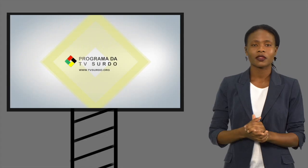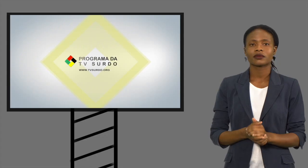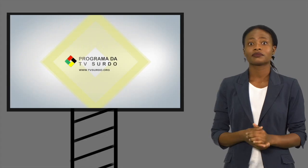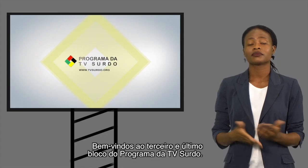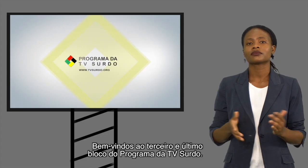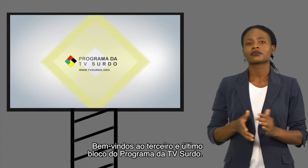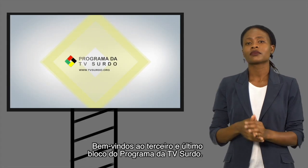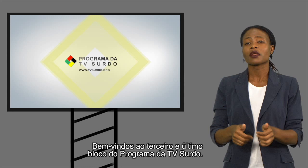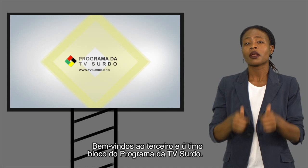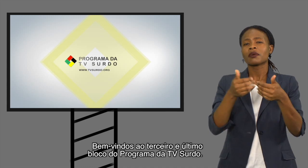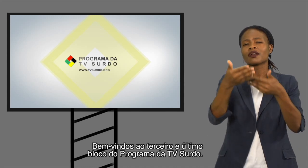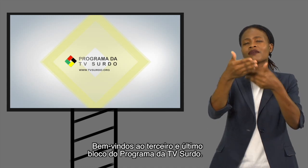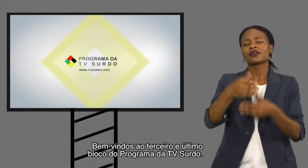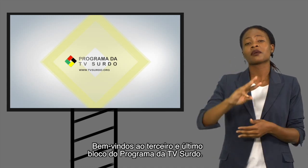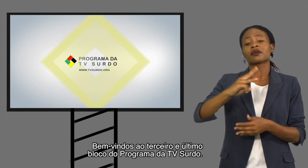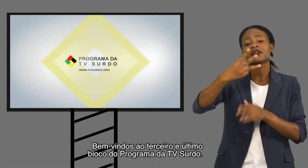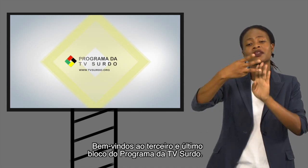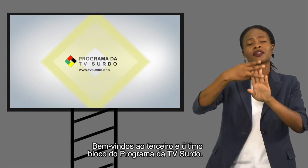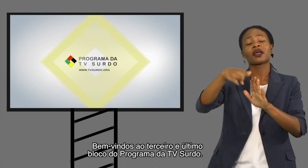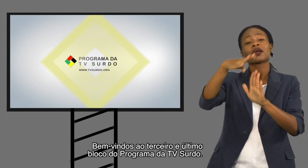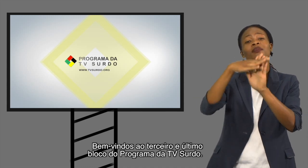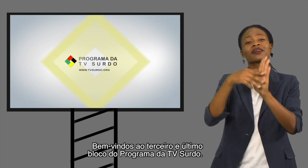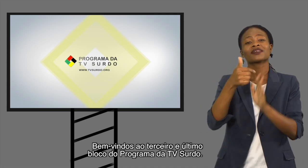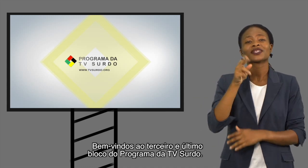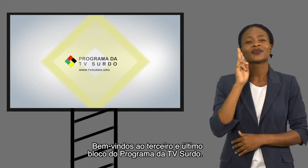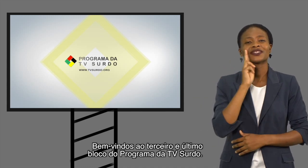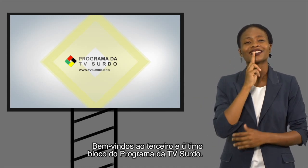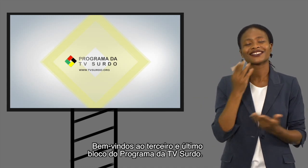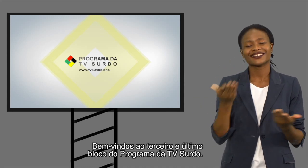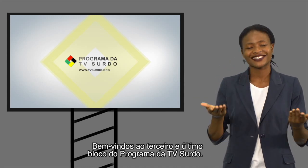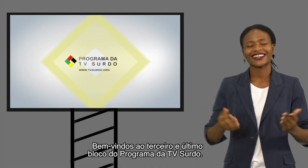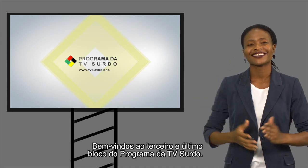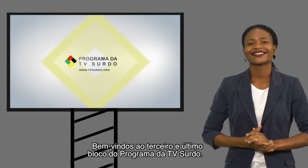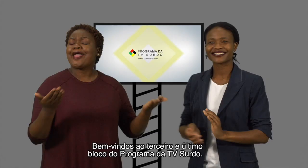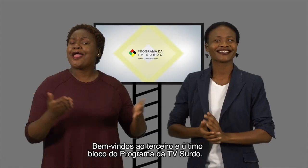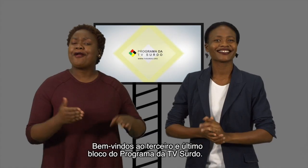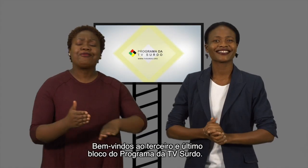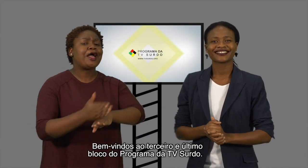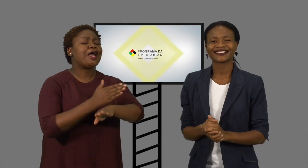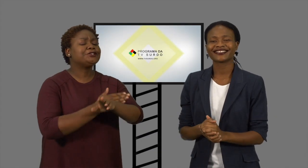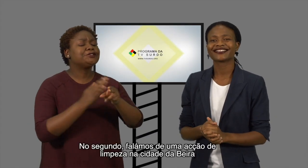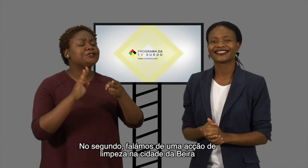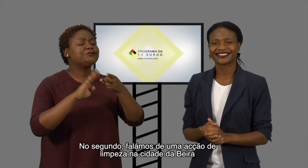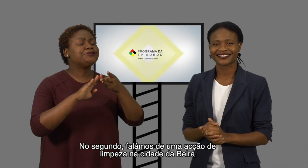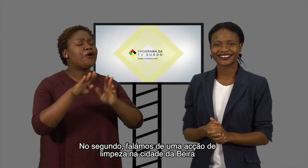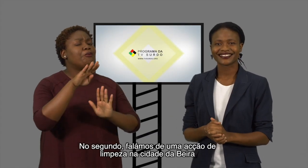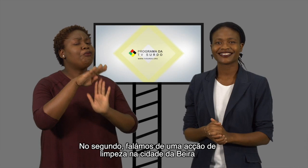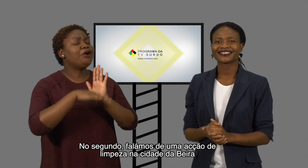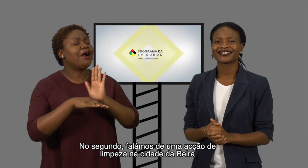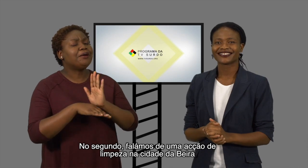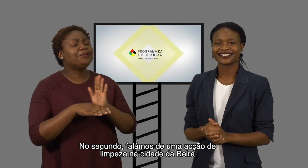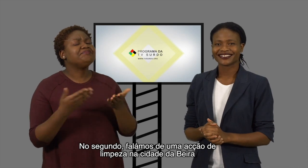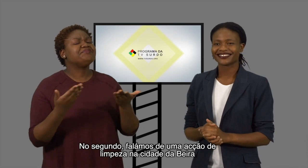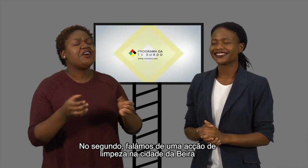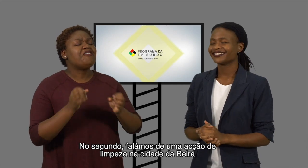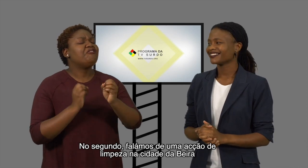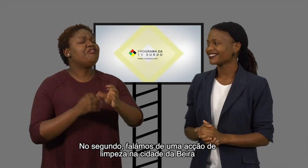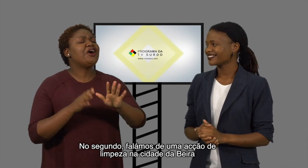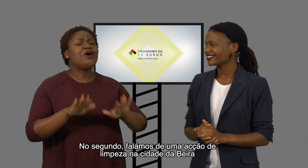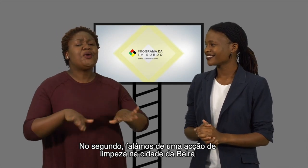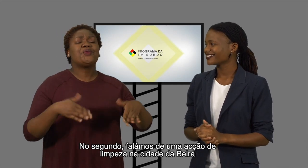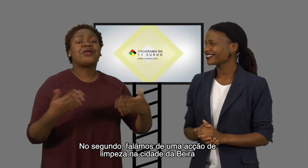Bem-vindos ao terceiro e último bloco do programa da TV Surdo. No segundo, falamos de